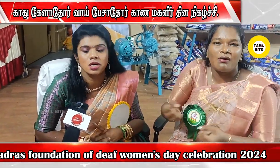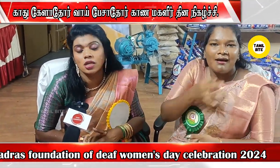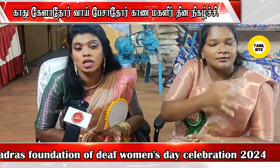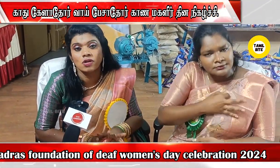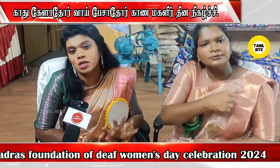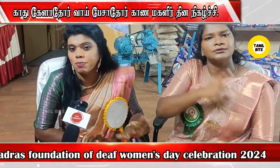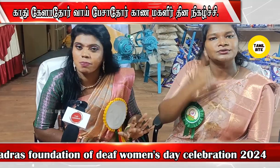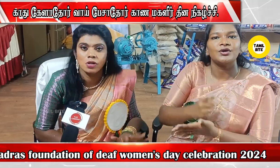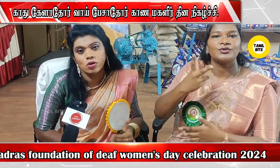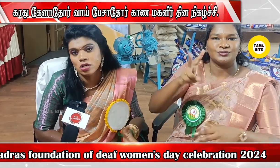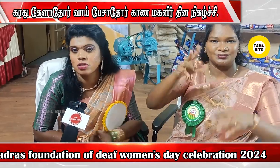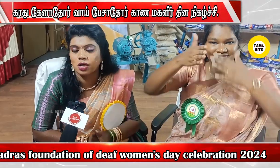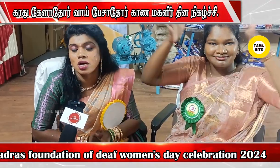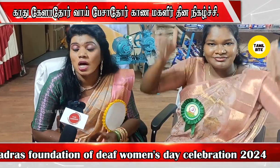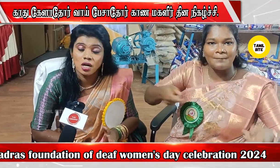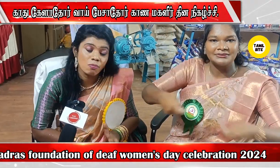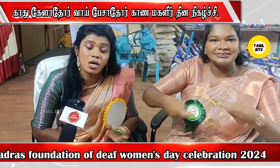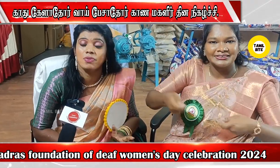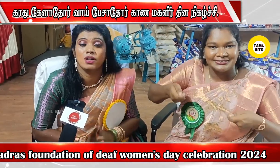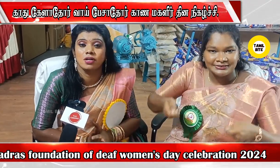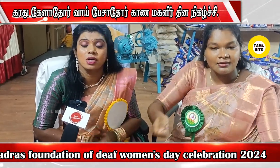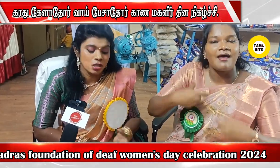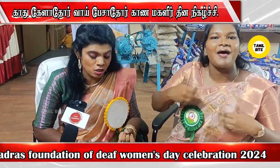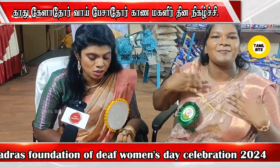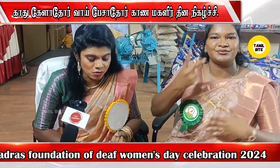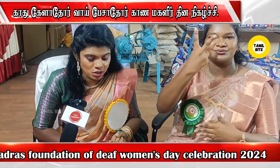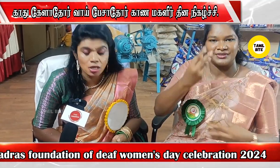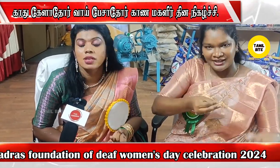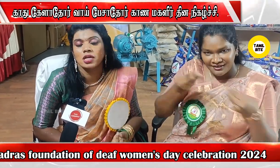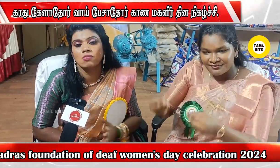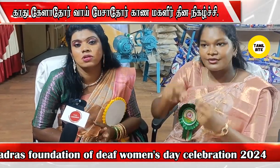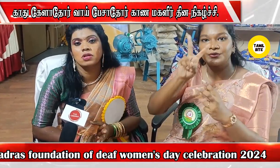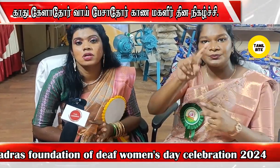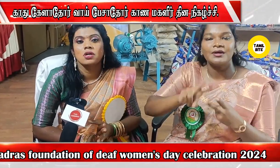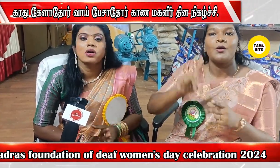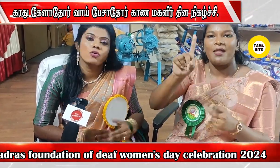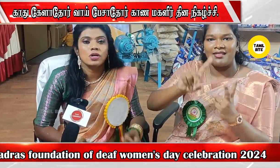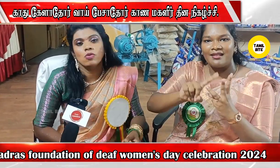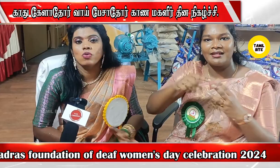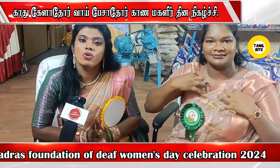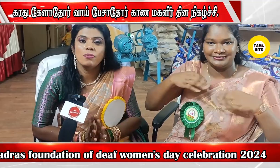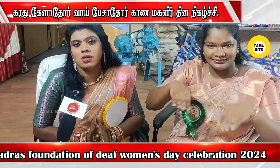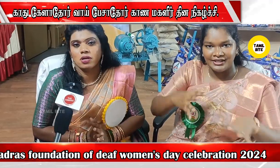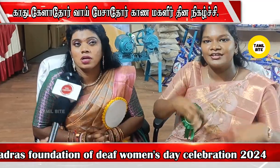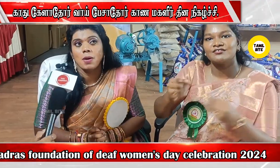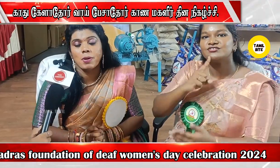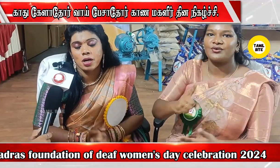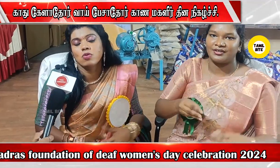Sebenarnya tali bandu air parpani kurikulum berangga. Nara umpama api arke, ini tali bandu kayal mungkin. Jadi kalau guru ni pentang kan, ya permaisuri guru